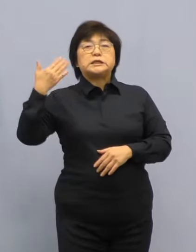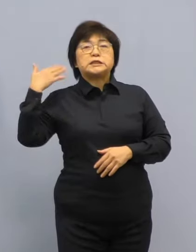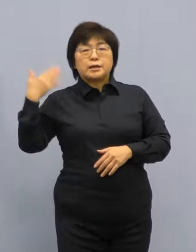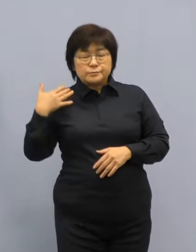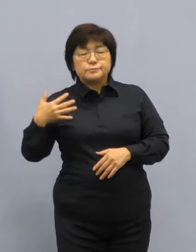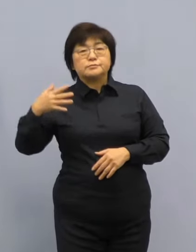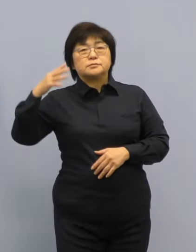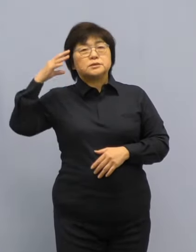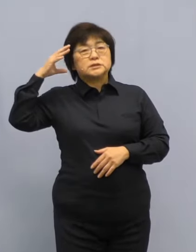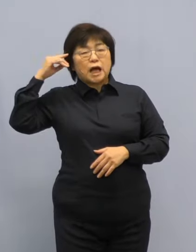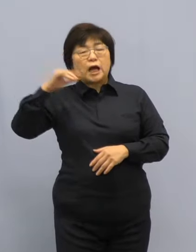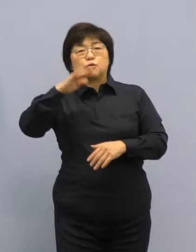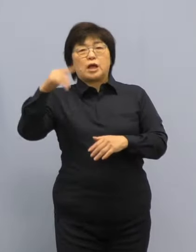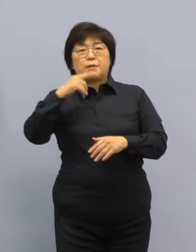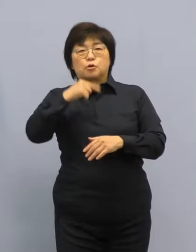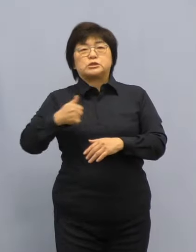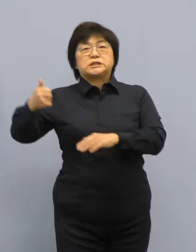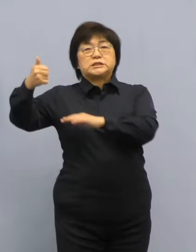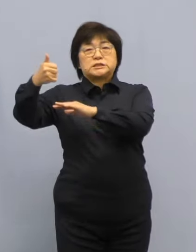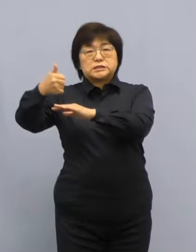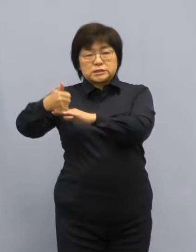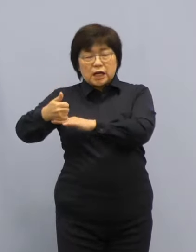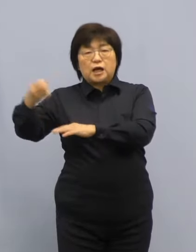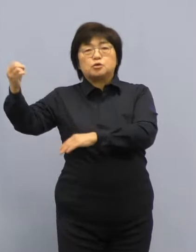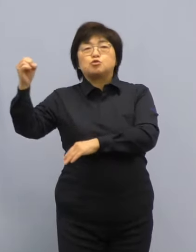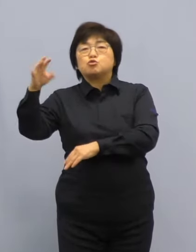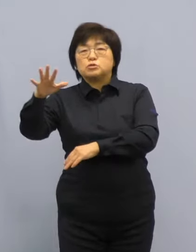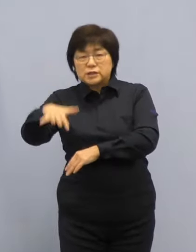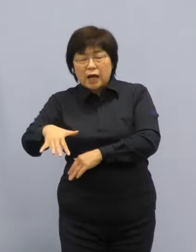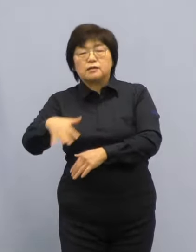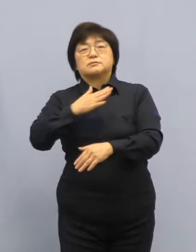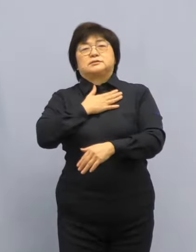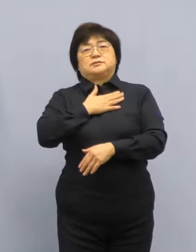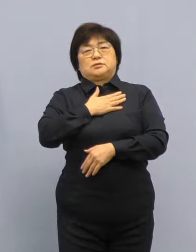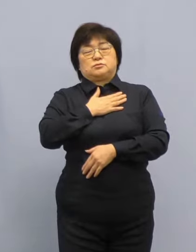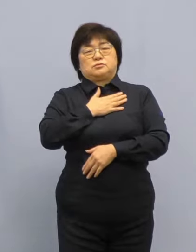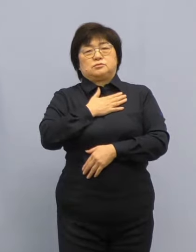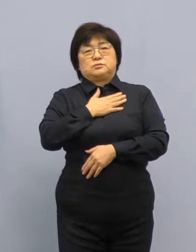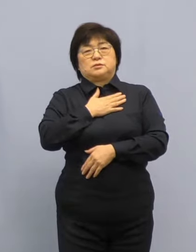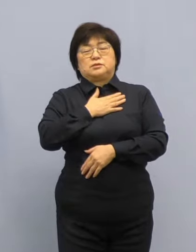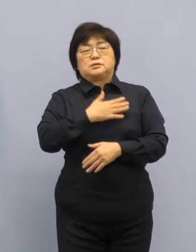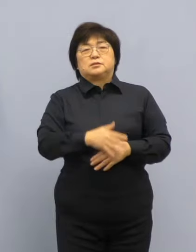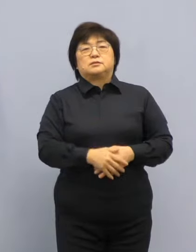が山口知事からされたということは報道で承知をしてございます。で、このルート